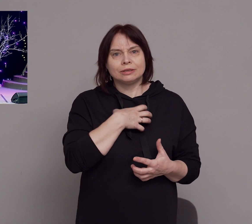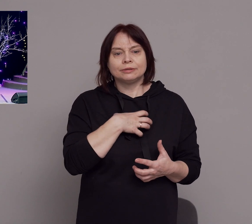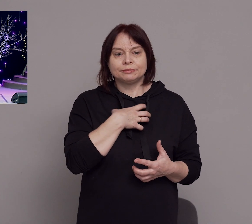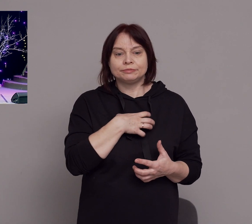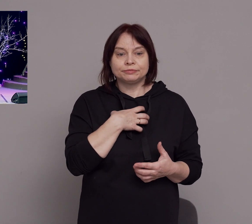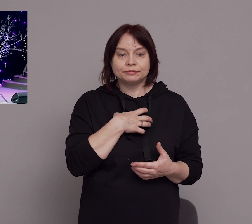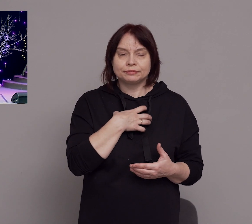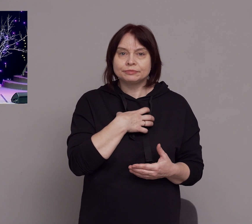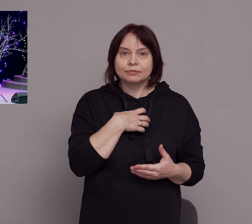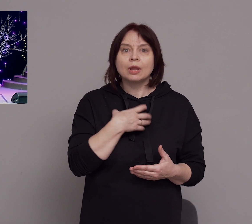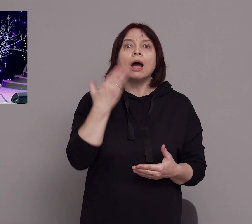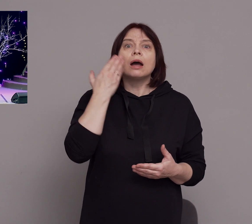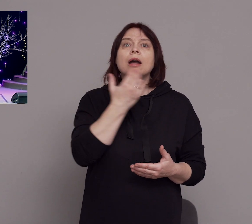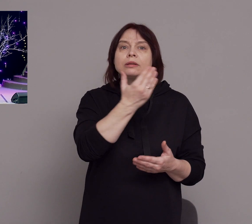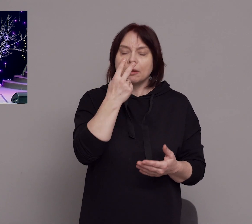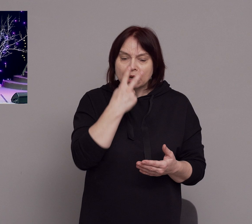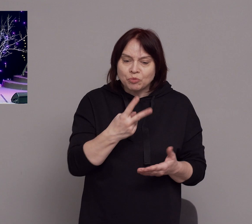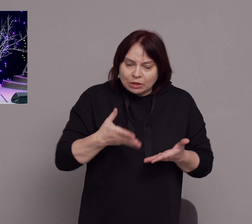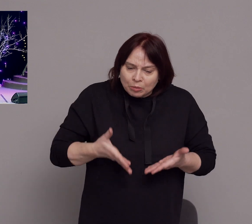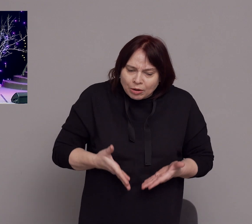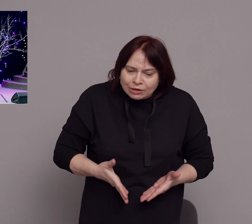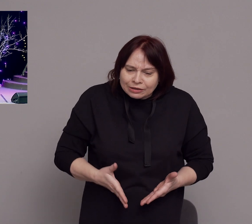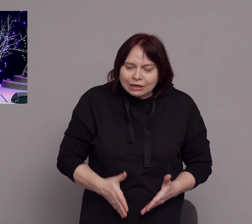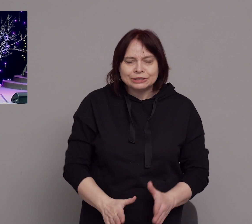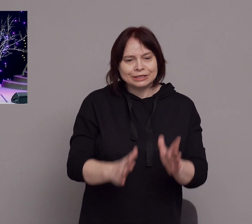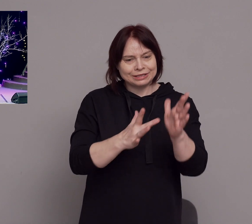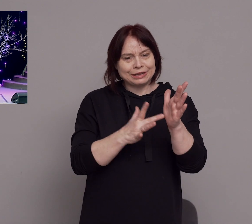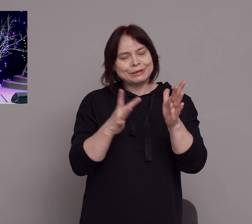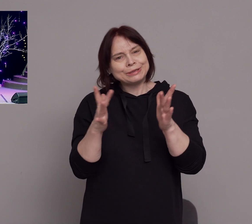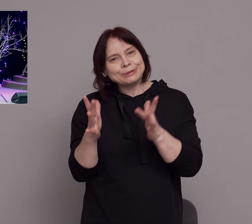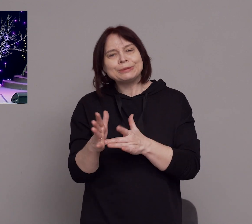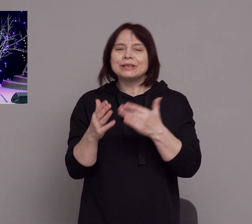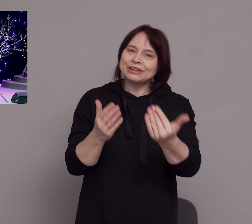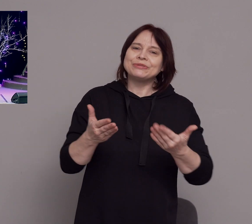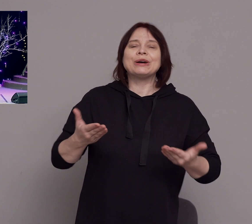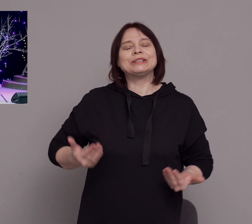Когда мы смотрим на Рождество Иисуса Христа, когда мы смотрим на рождение, на Его